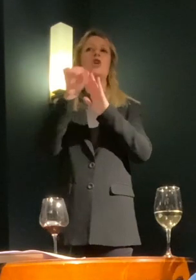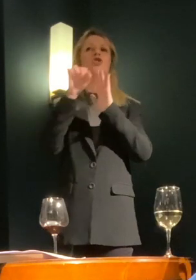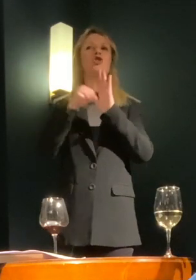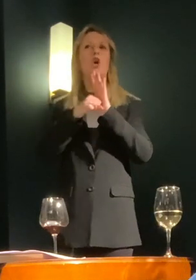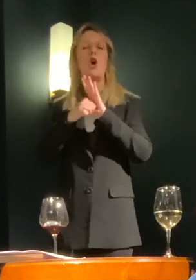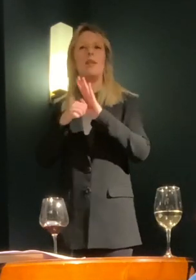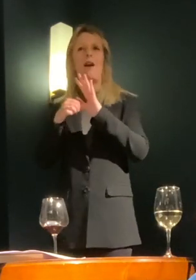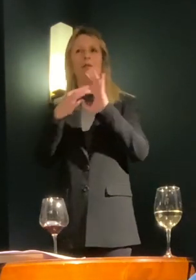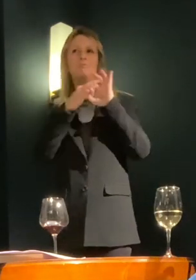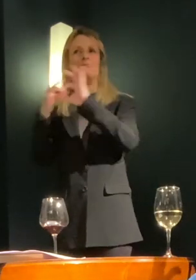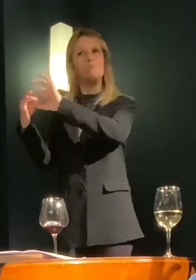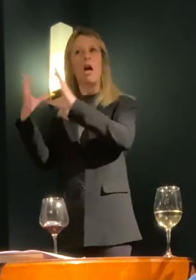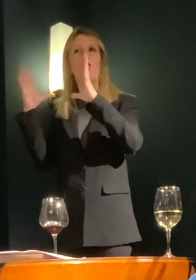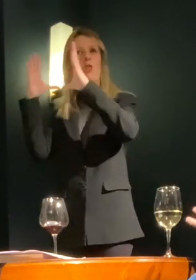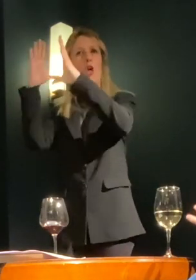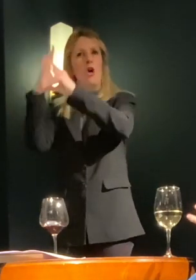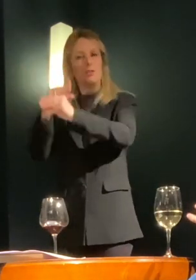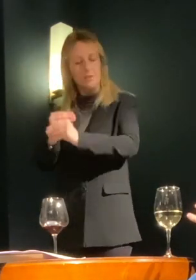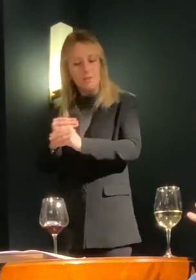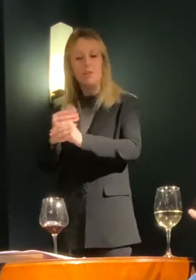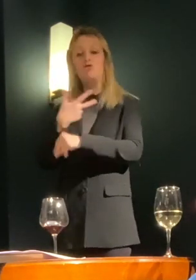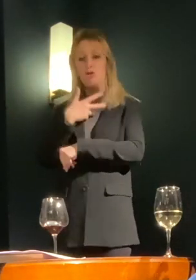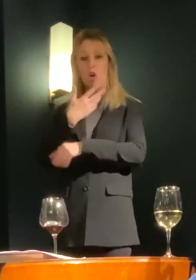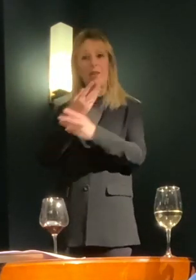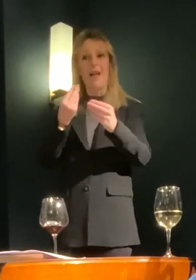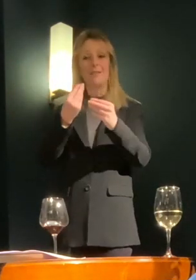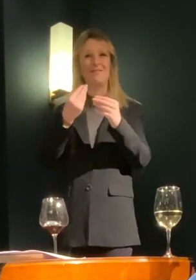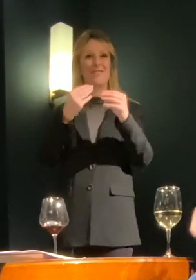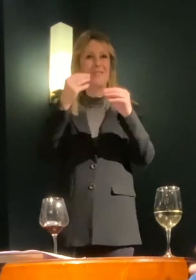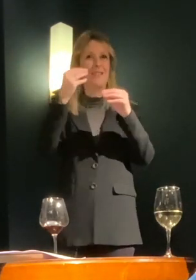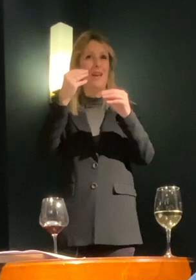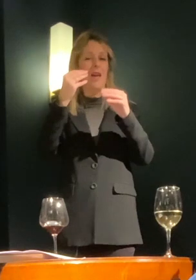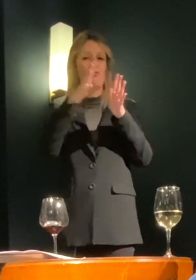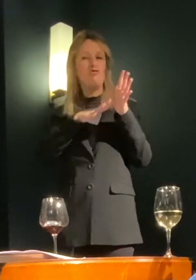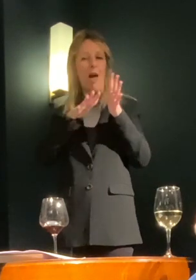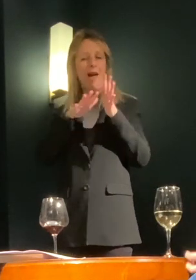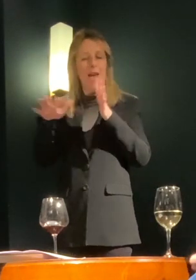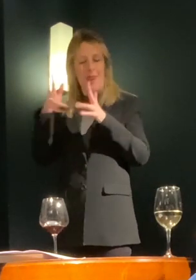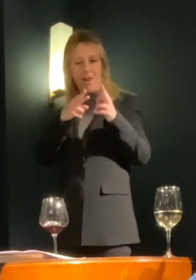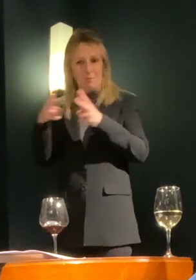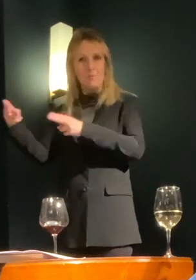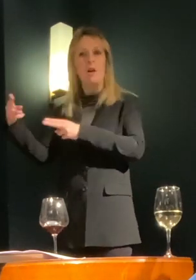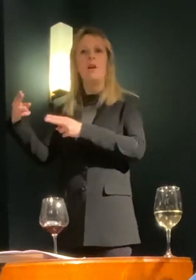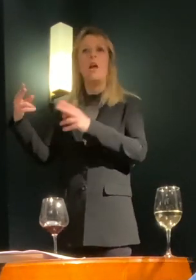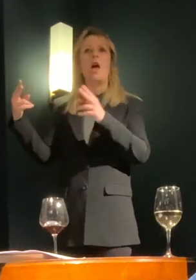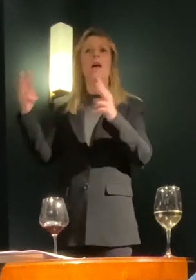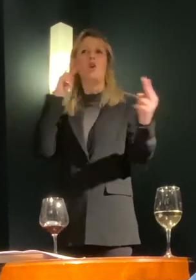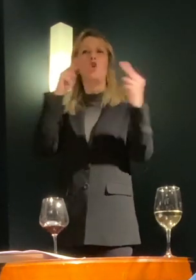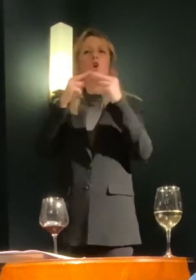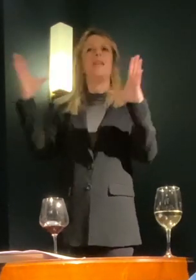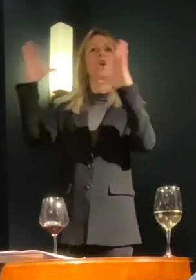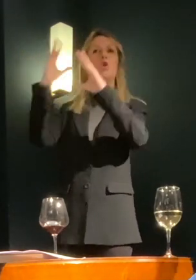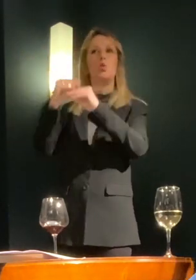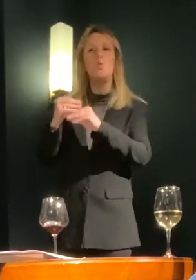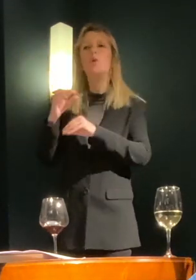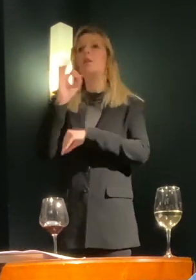questo. Infatti ci sono molte scene, molti incontri notturni, molte serate a casa a vedere